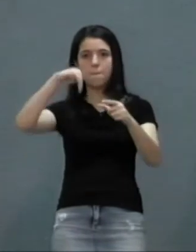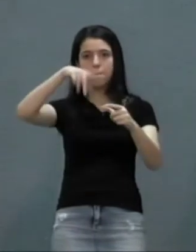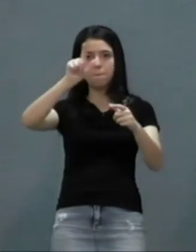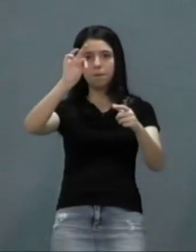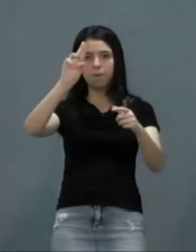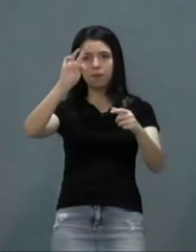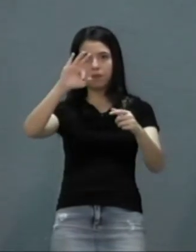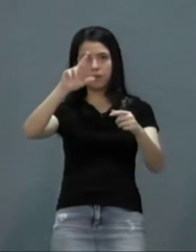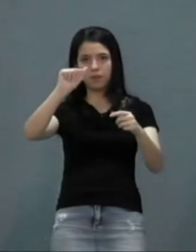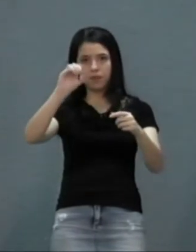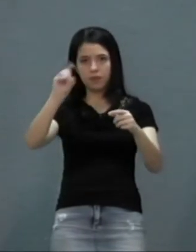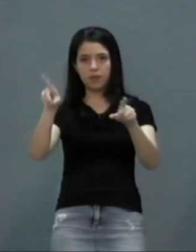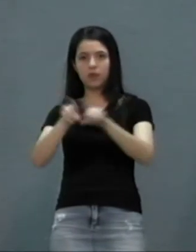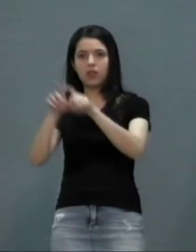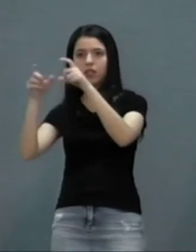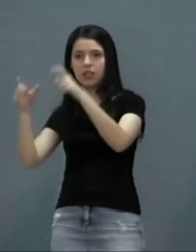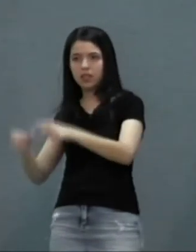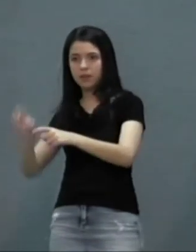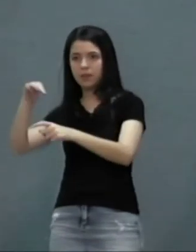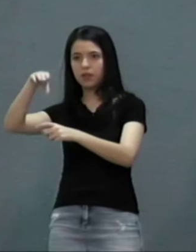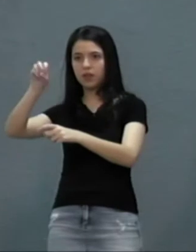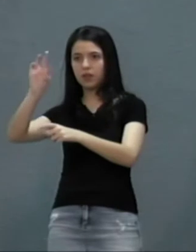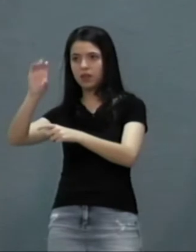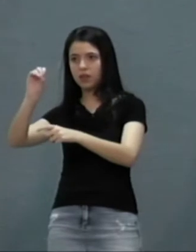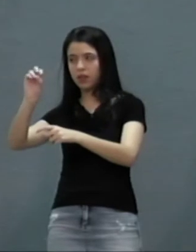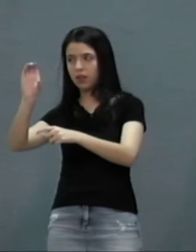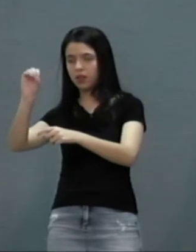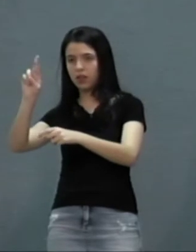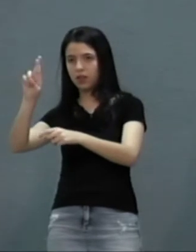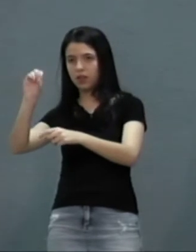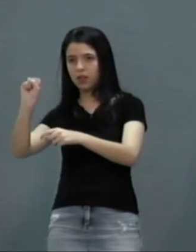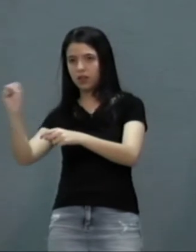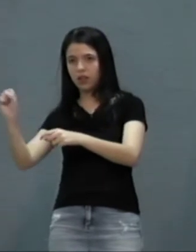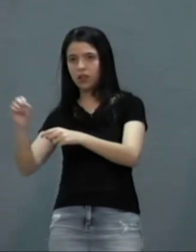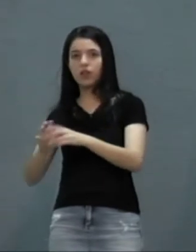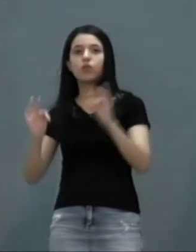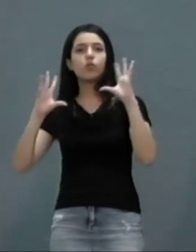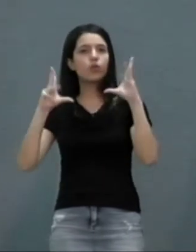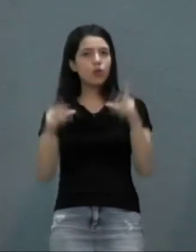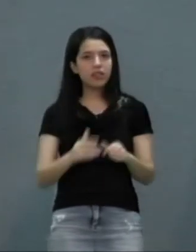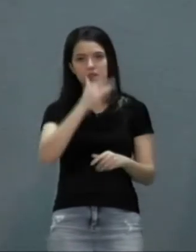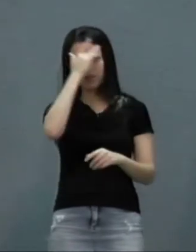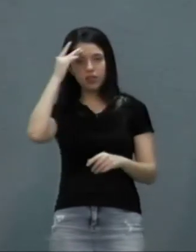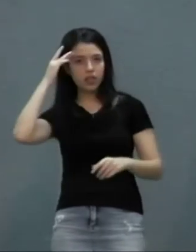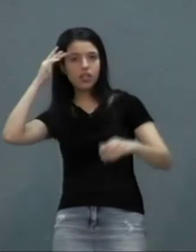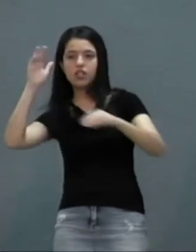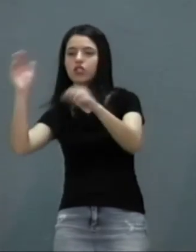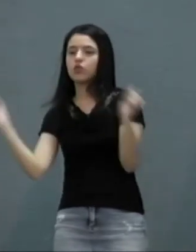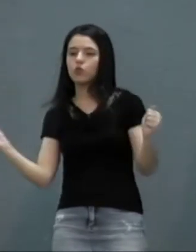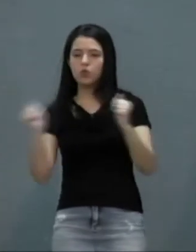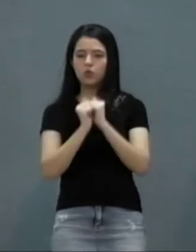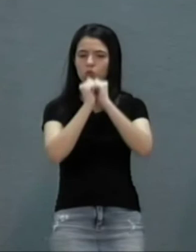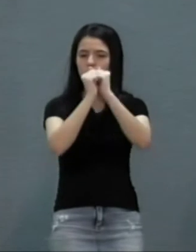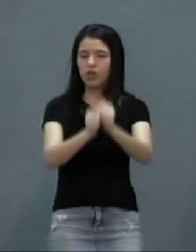Brasil, vamos fazer uma força-tarefa aí, realmente recolher todos os lixos aí nos seus quintais, que tem muito, não é pouco, eu estive visitando,